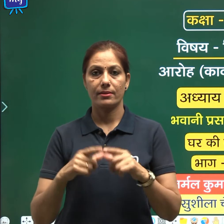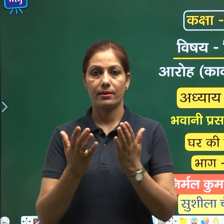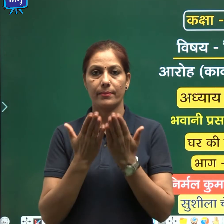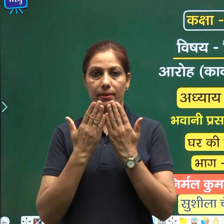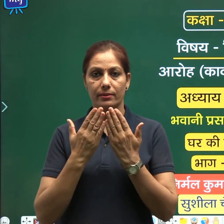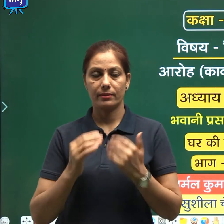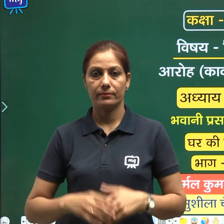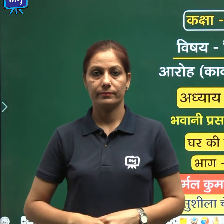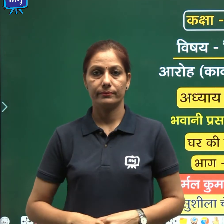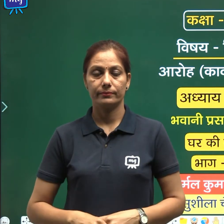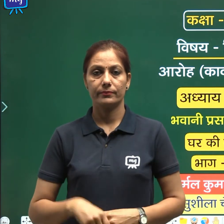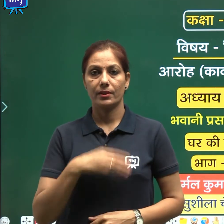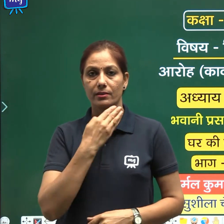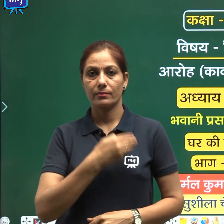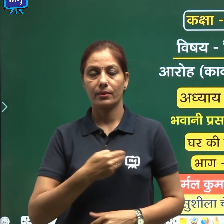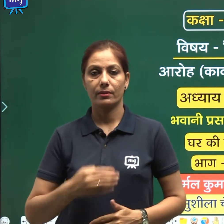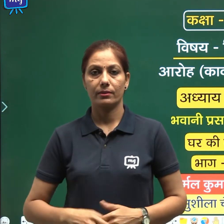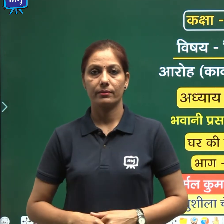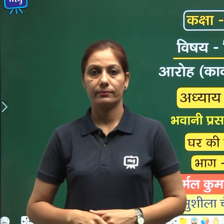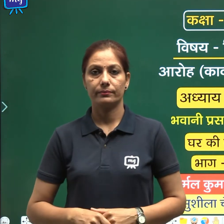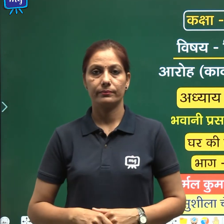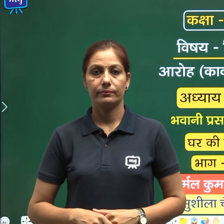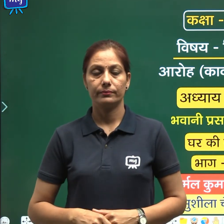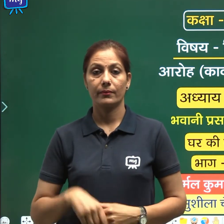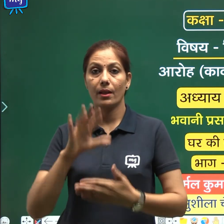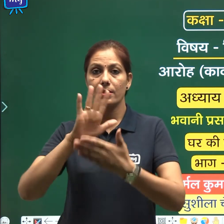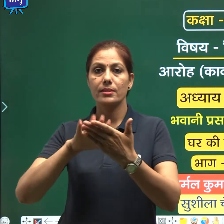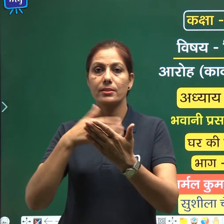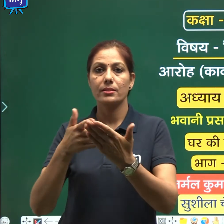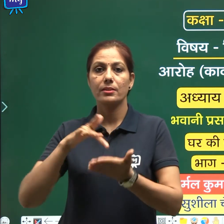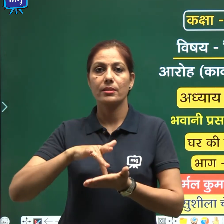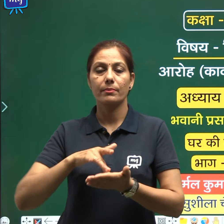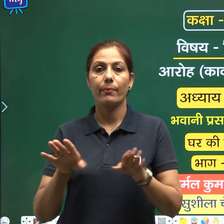था, जिसमें जेल में बंद